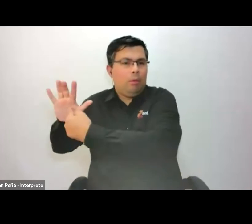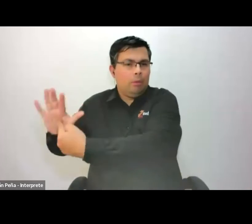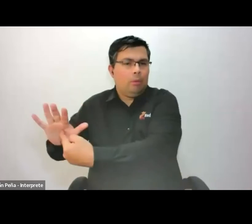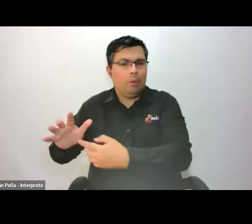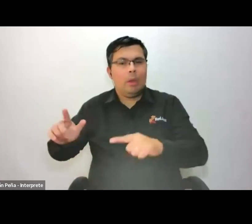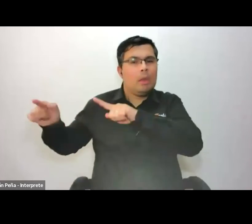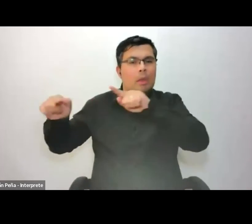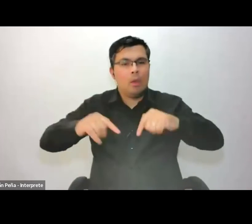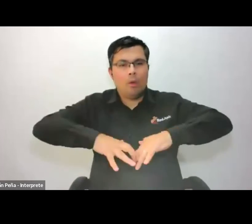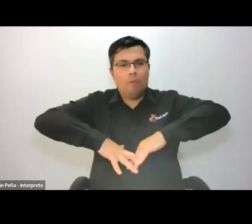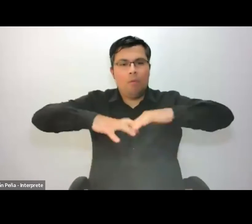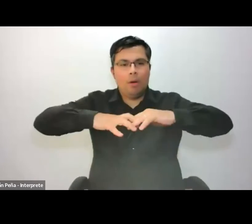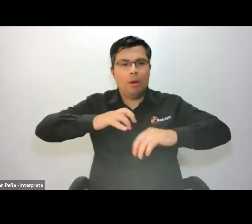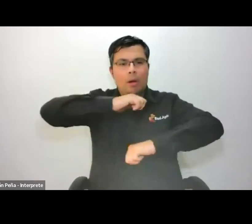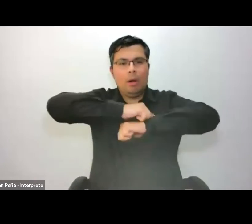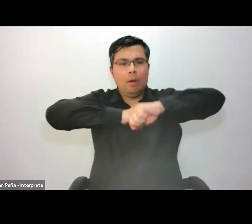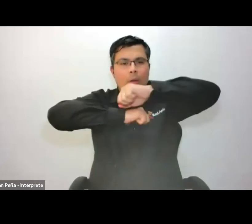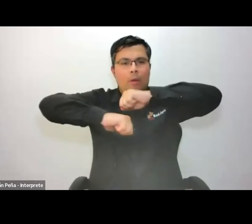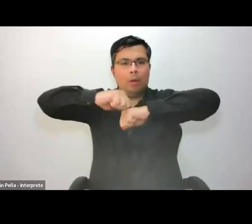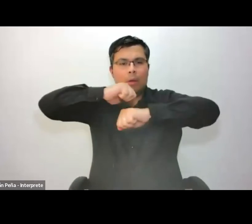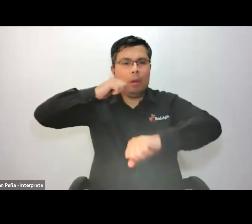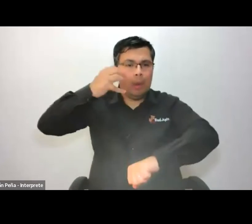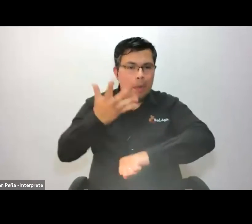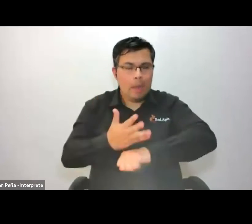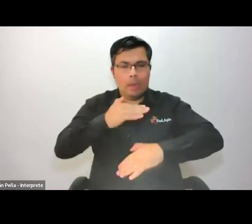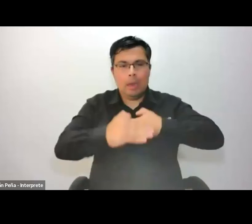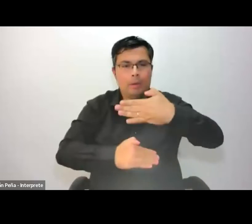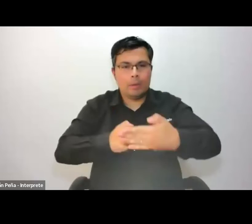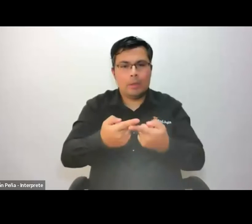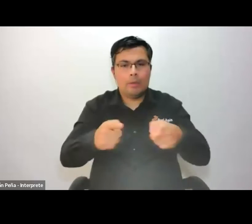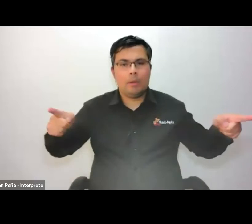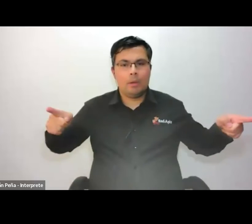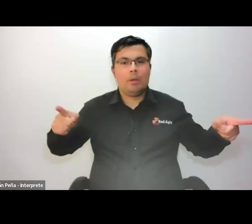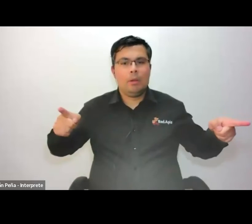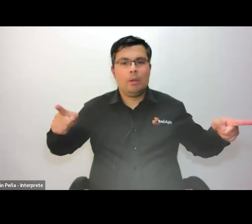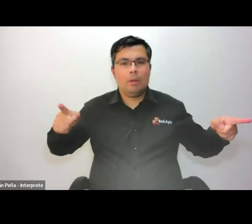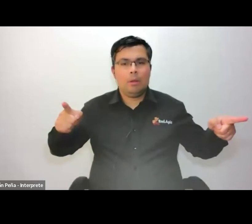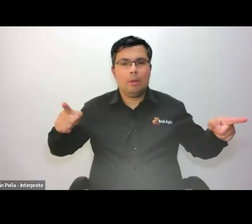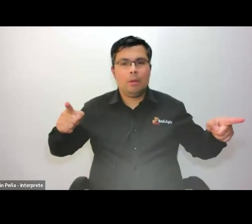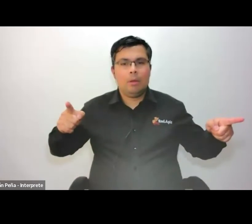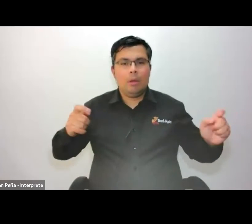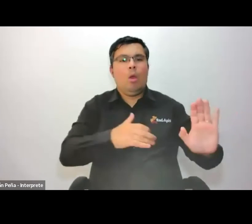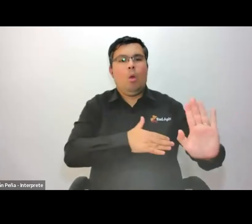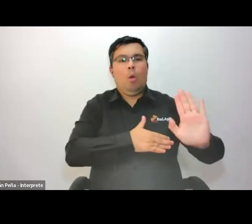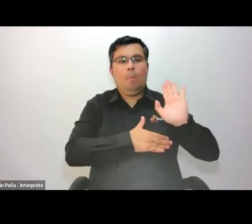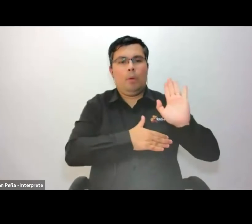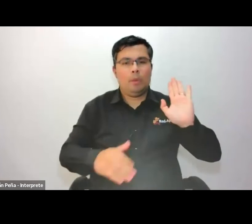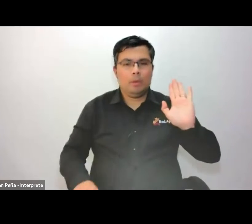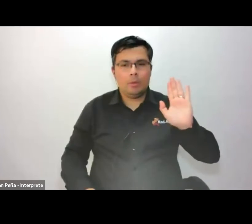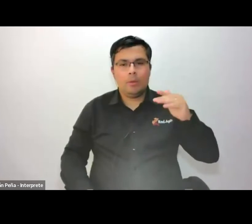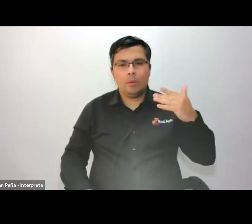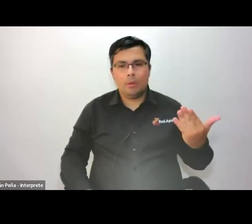estructura existente, avanzando en ciertos compromisos que nos permitan generar mayor inclusión y mayor espacios de